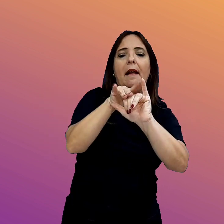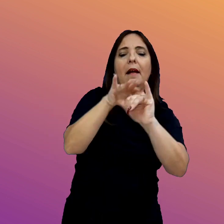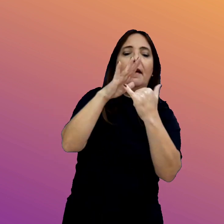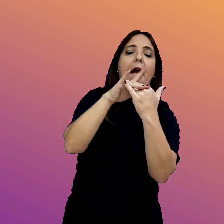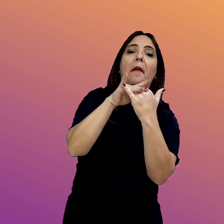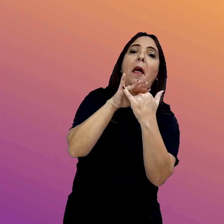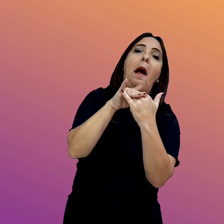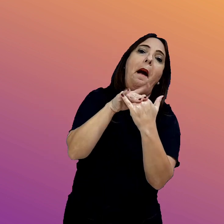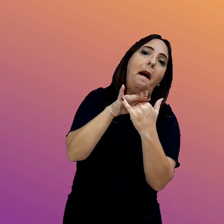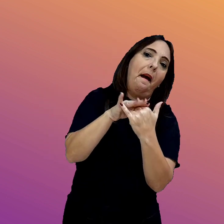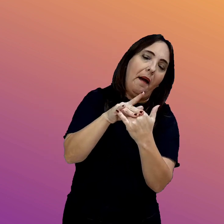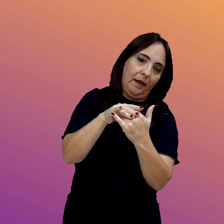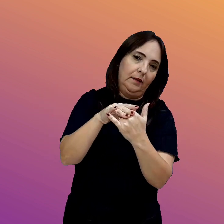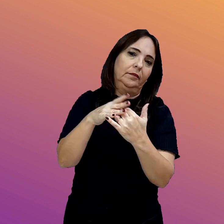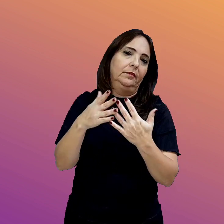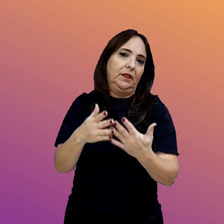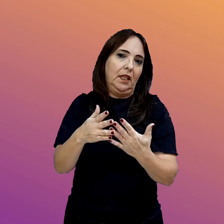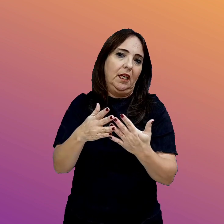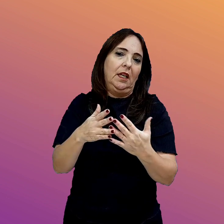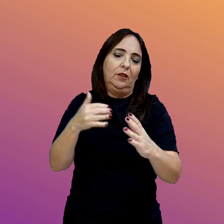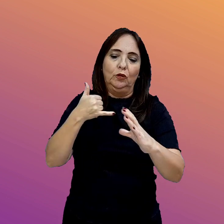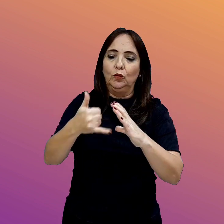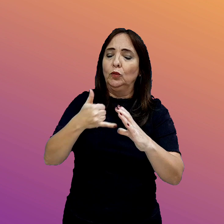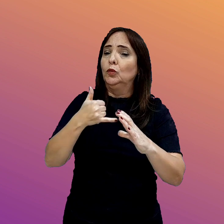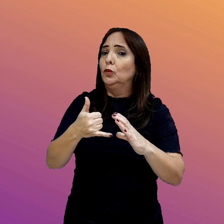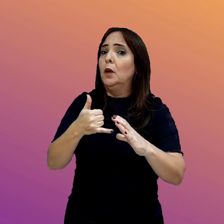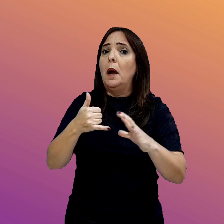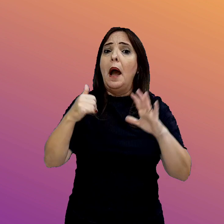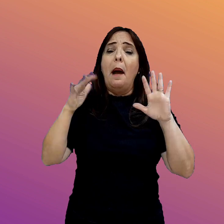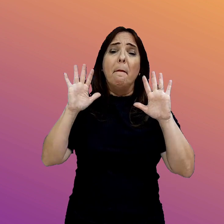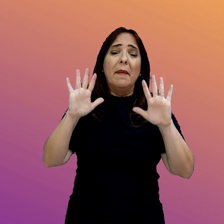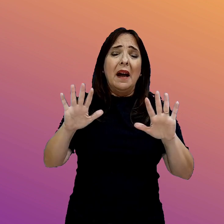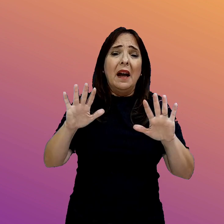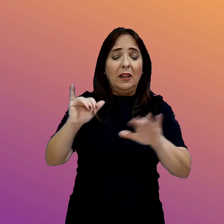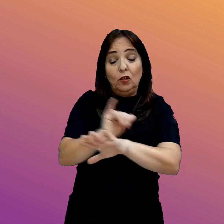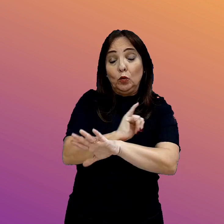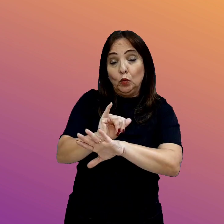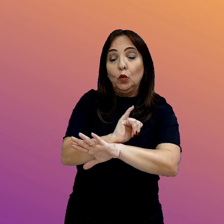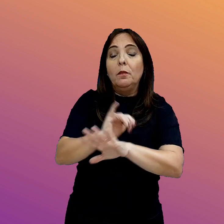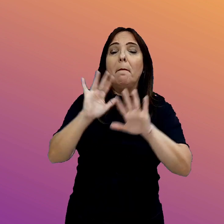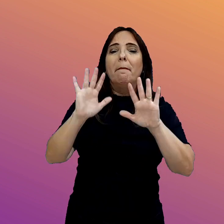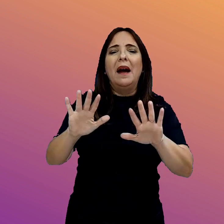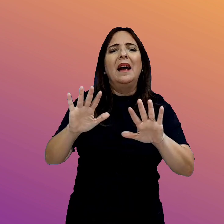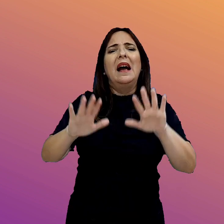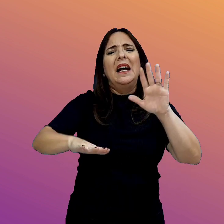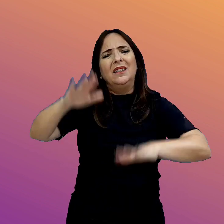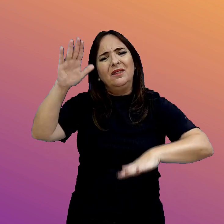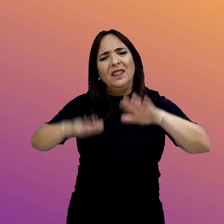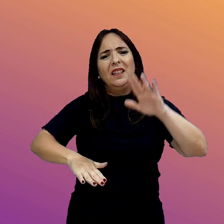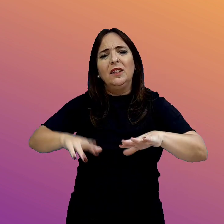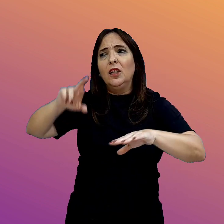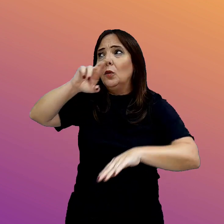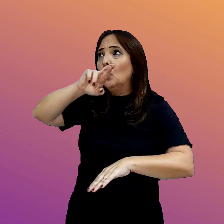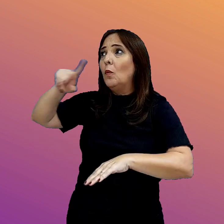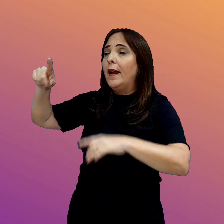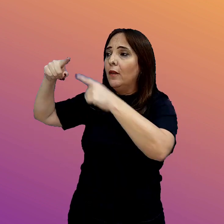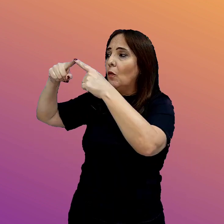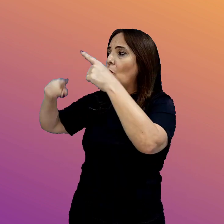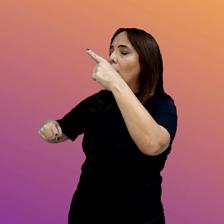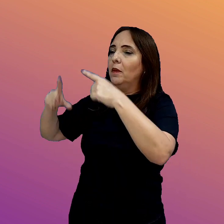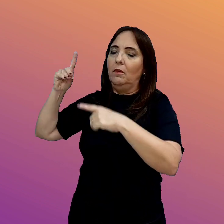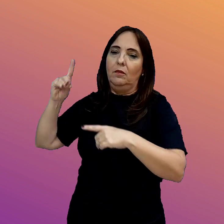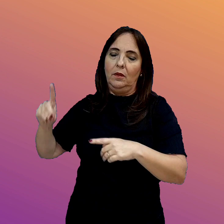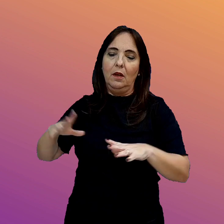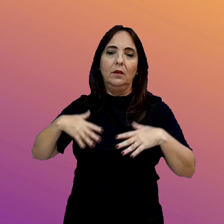conversar, né, falar a mesma língua de Deus. Então, é muito importante nesses tempos, né, a gente buscar